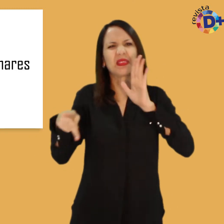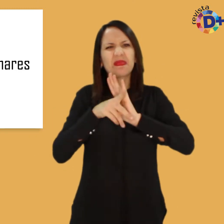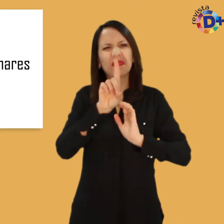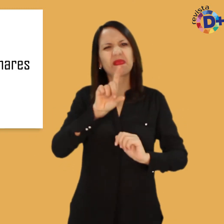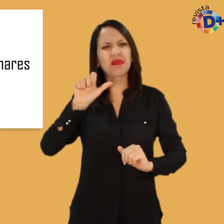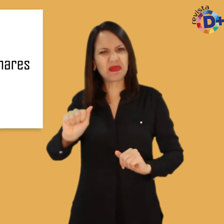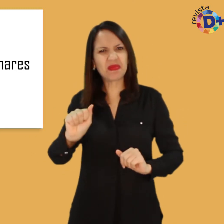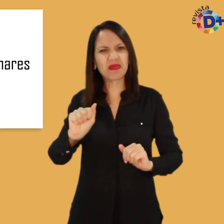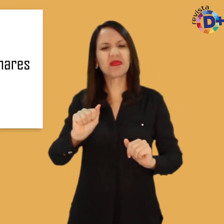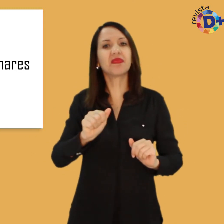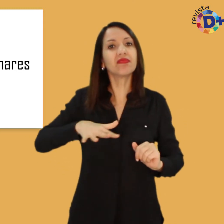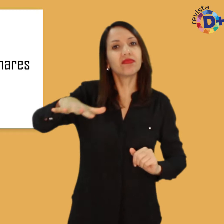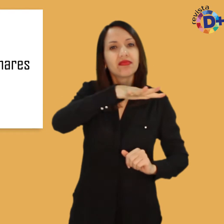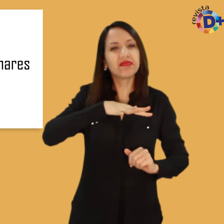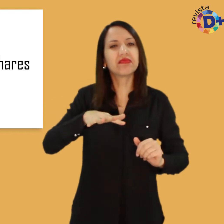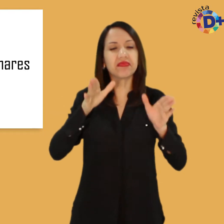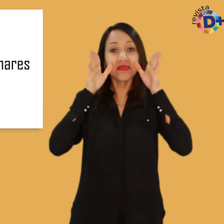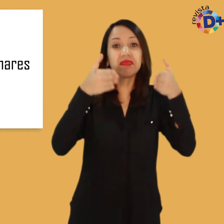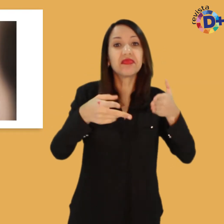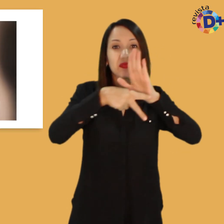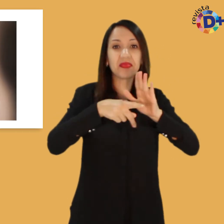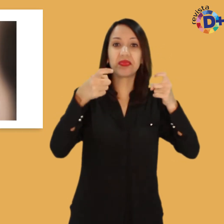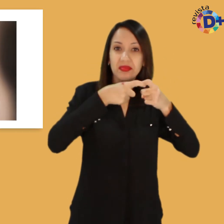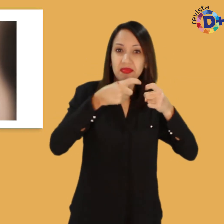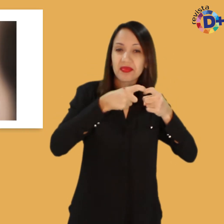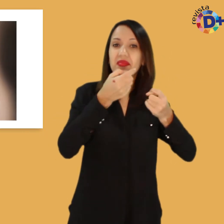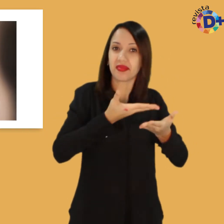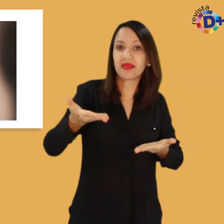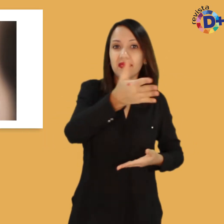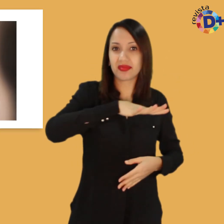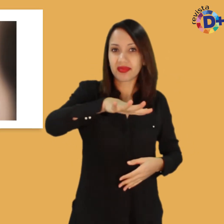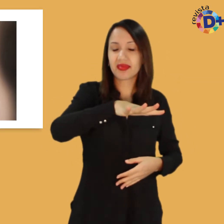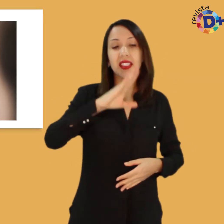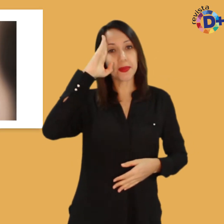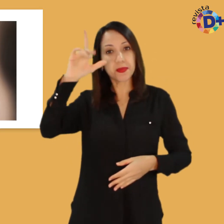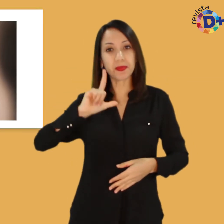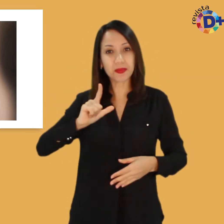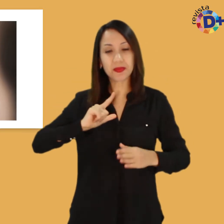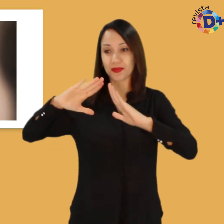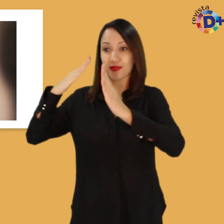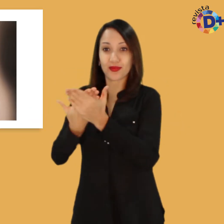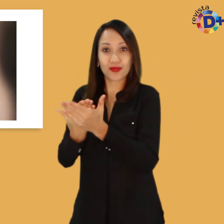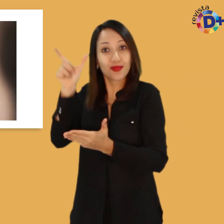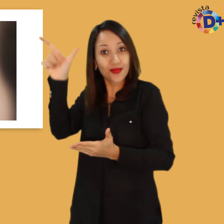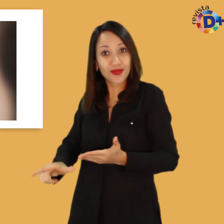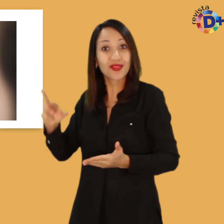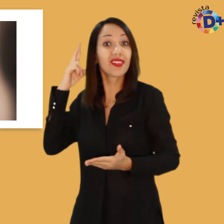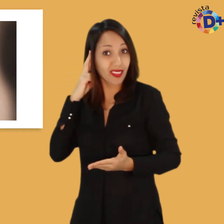visão médico-organicista. Para ele, principalmente na escolarização do surdo, o grau de